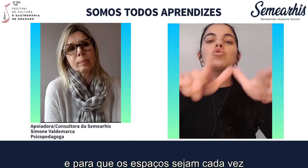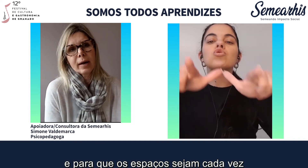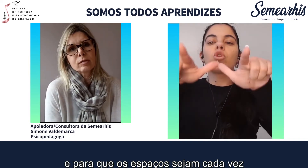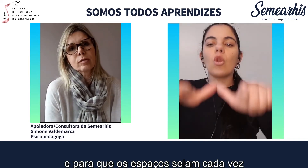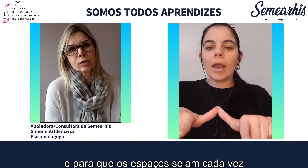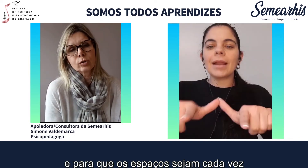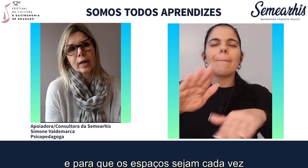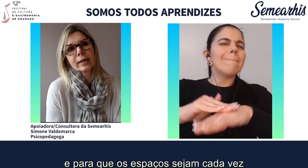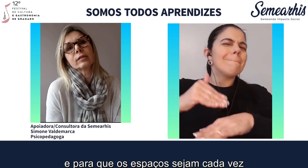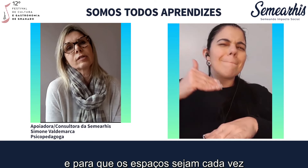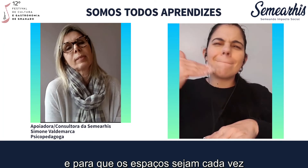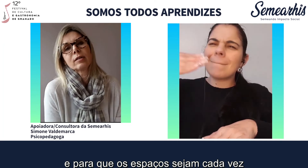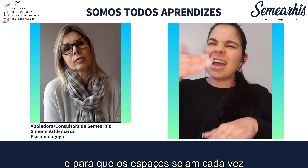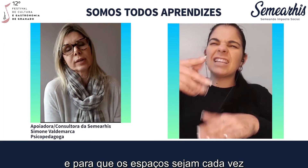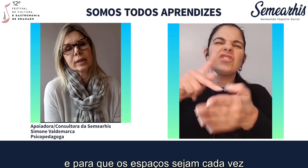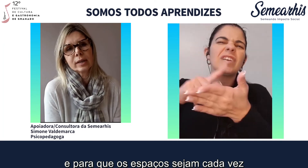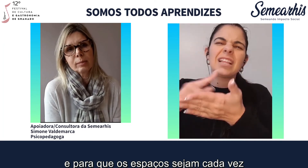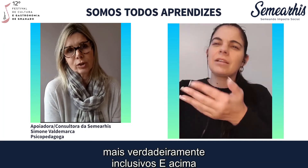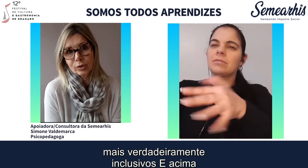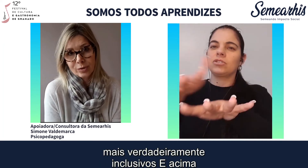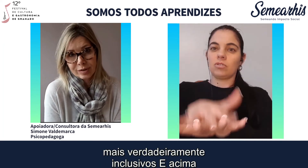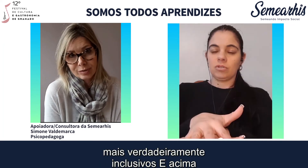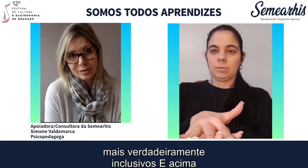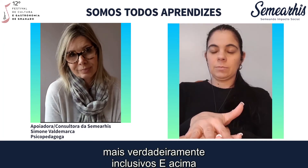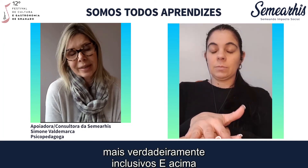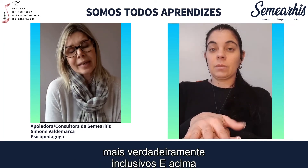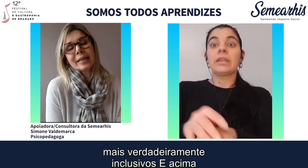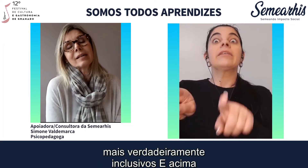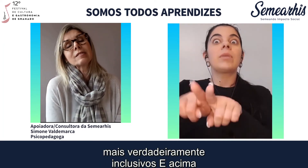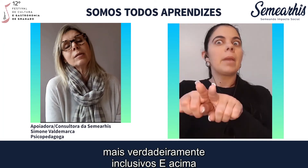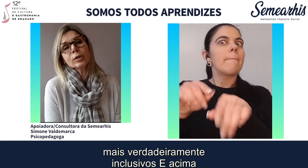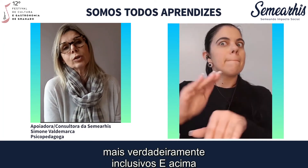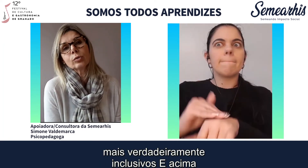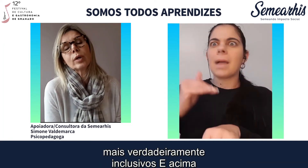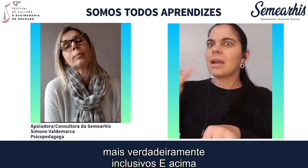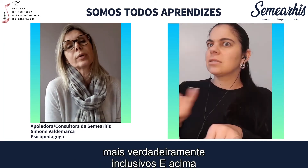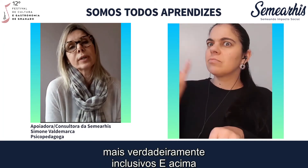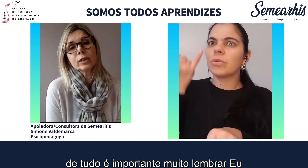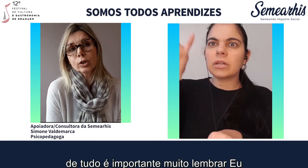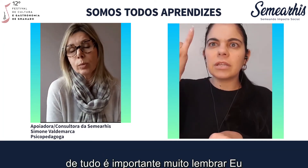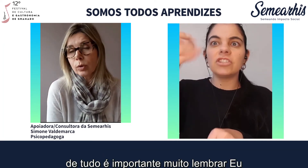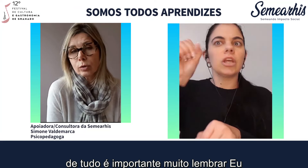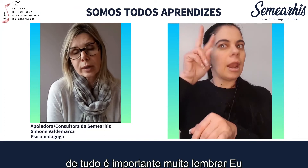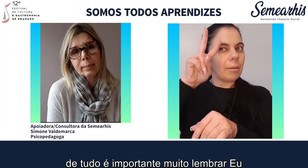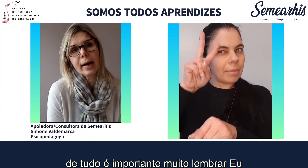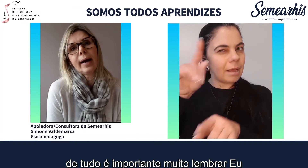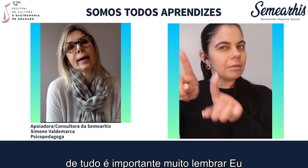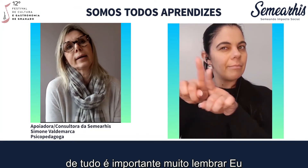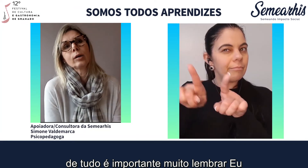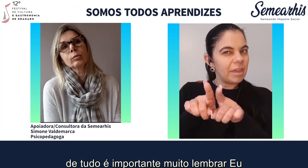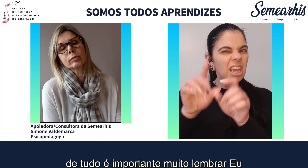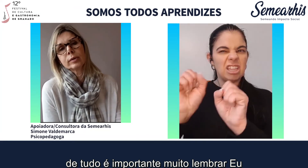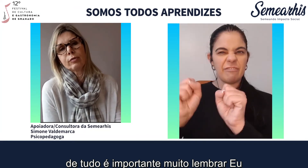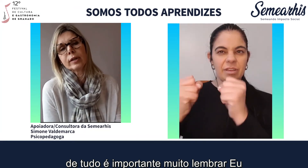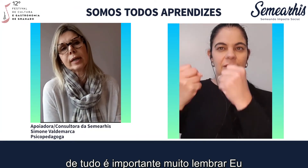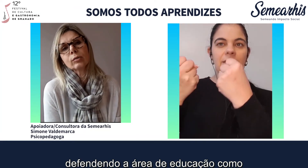os espaços sejam cada vez mais verdadeiramente inclusivos. E acima de tudo é importante muito lembrar,